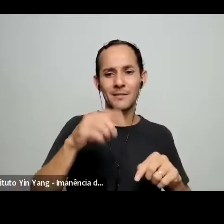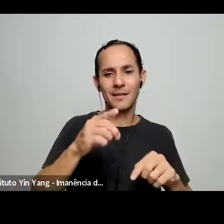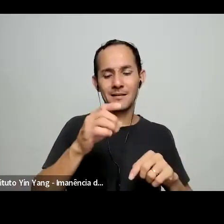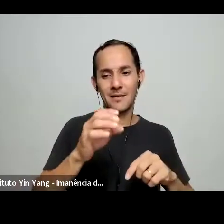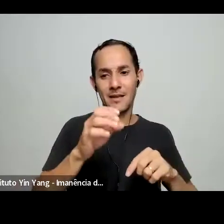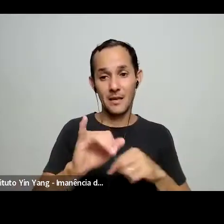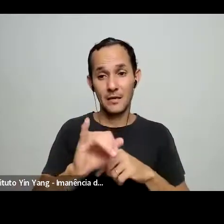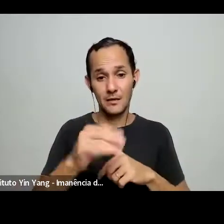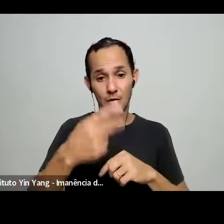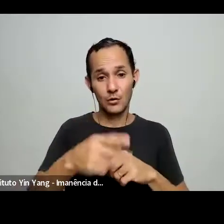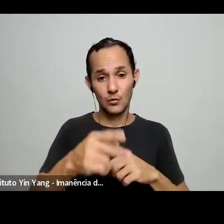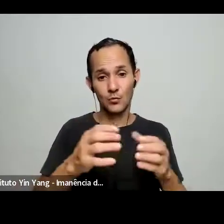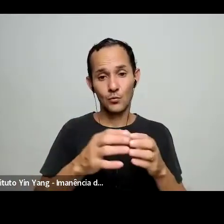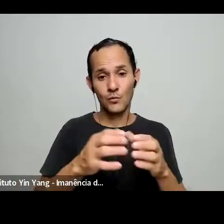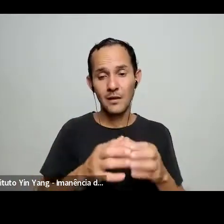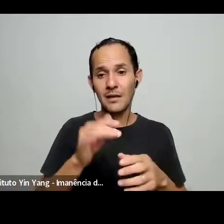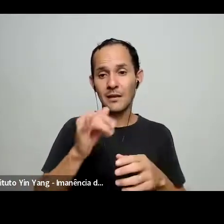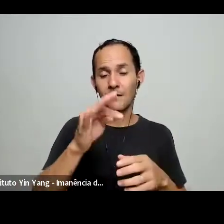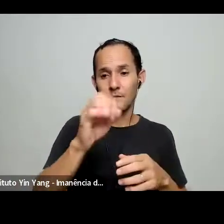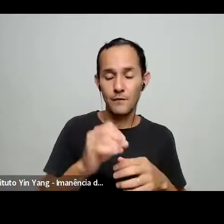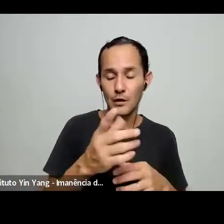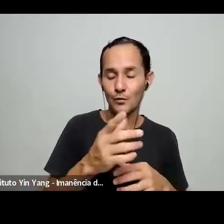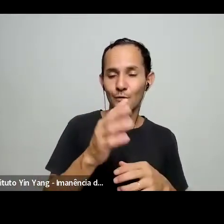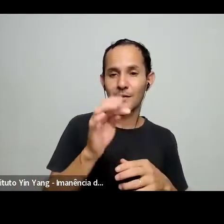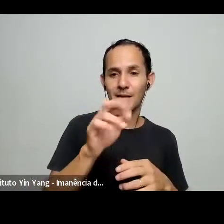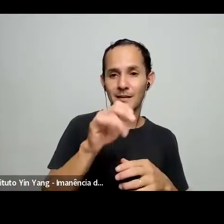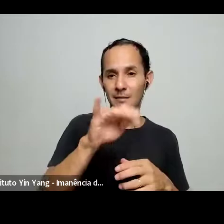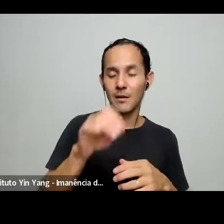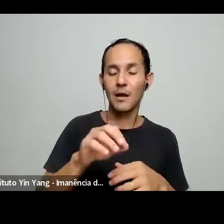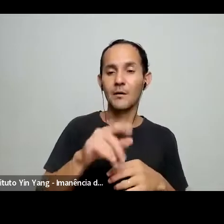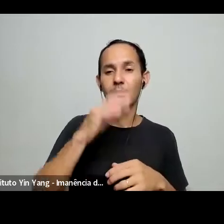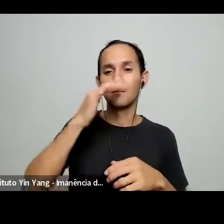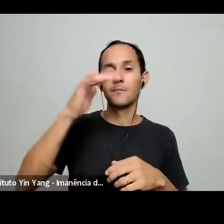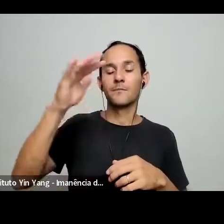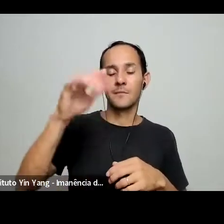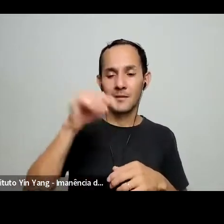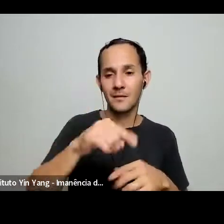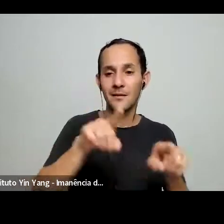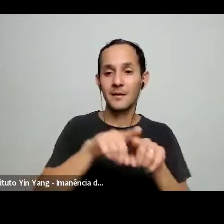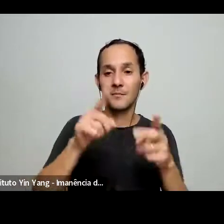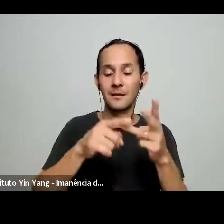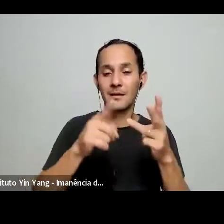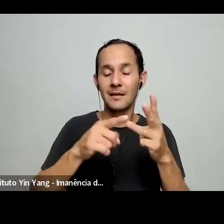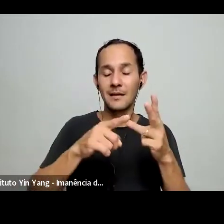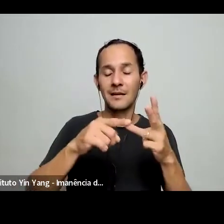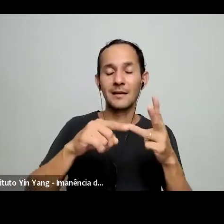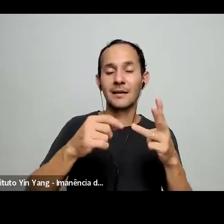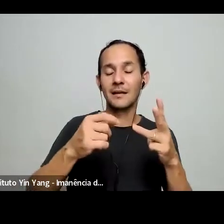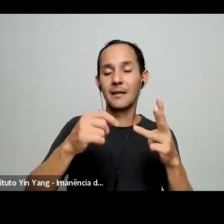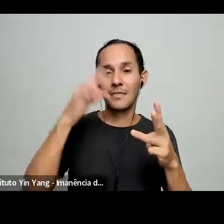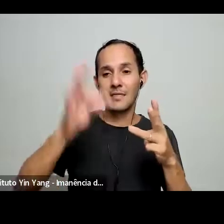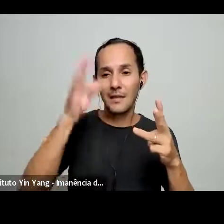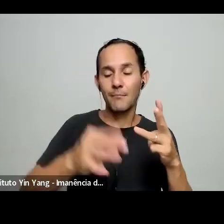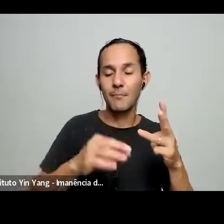desse bloco, né? Então, a fitoterapia, por exemplo, a aromaterapia está aqui dentro. Você tem as terapias não farmacológicas, né? Que